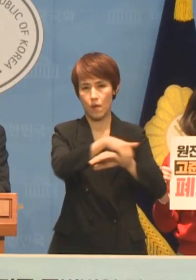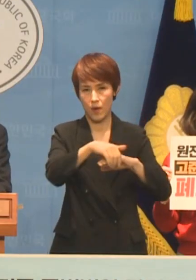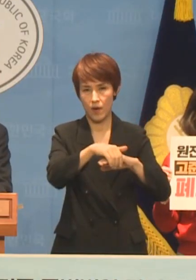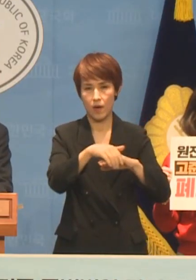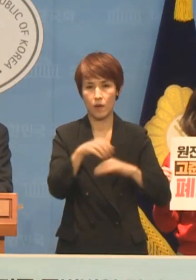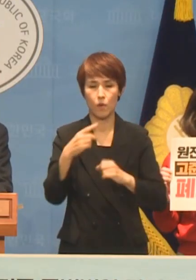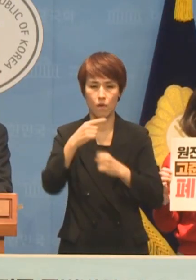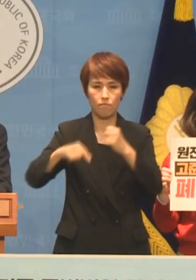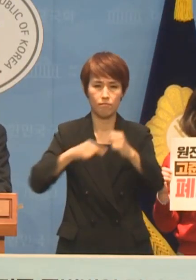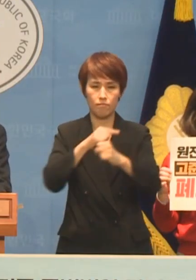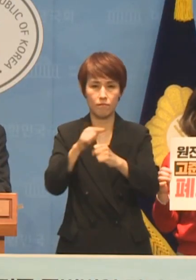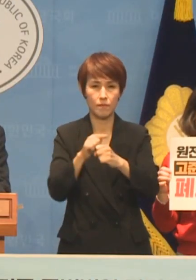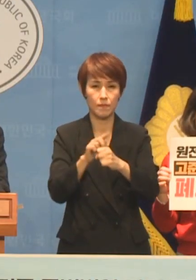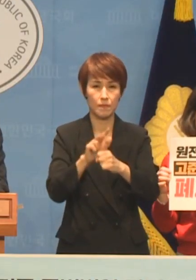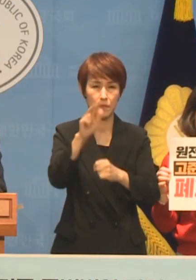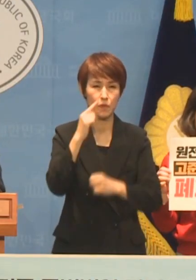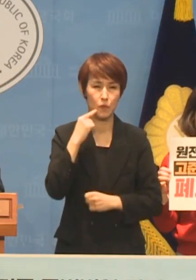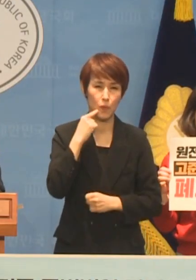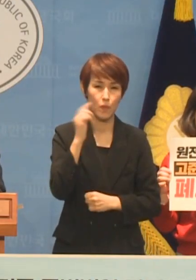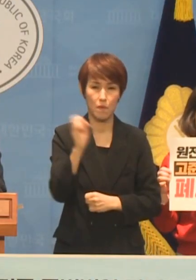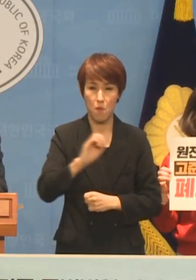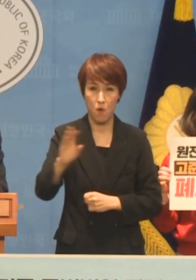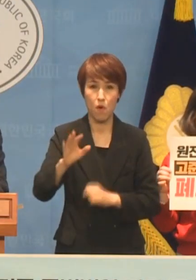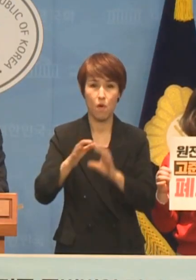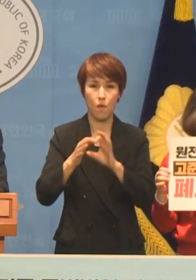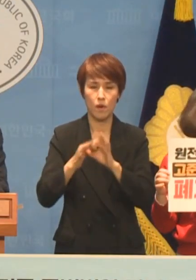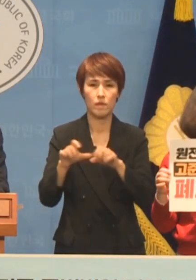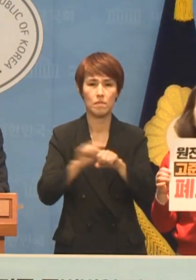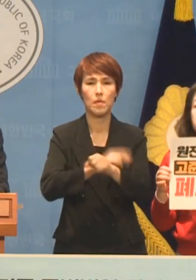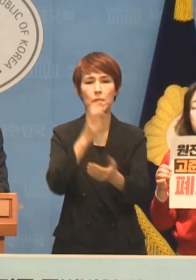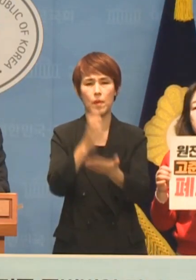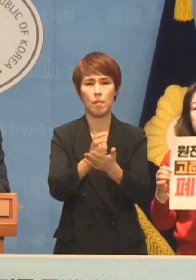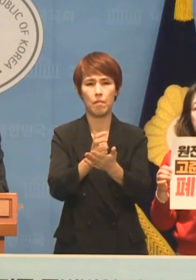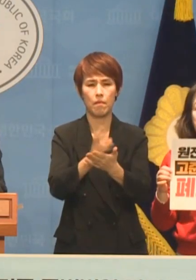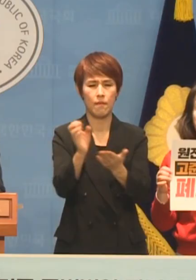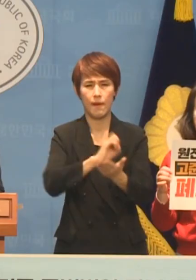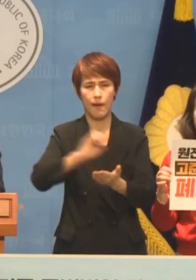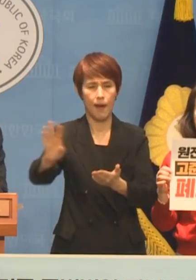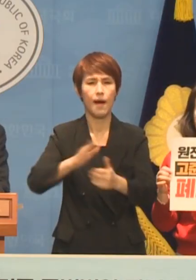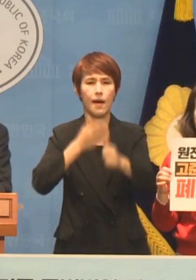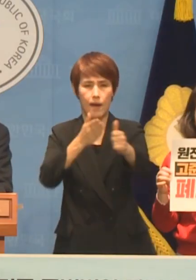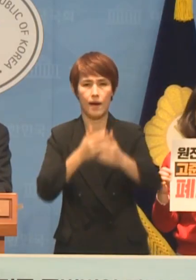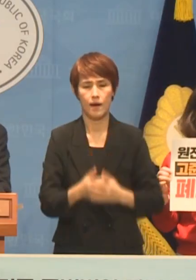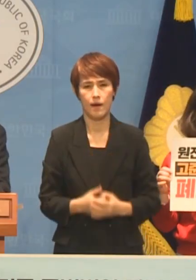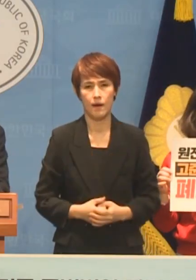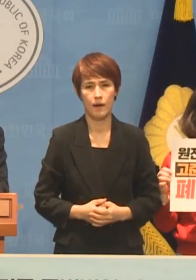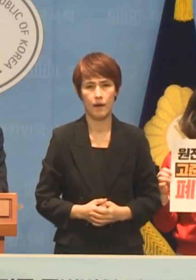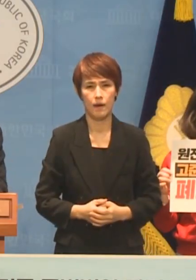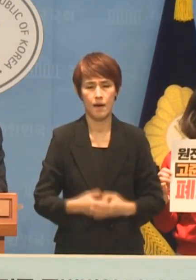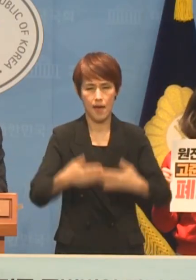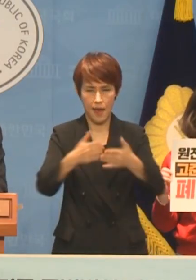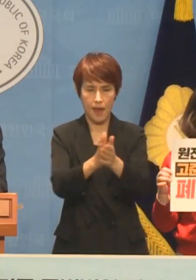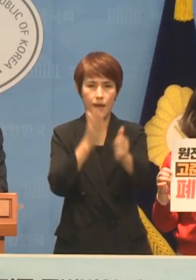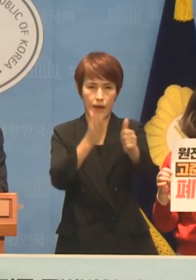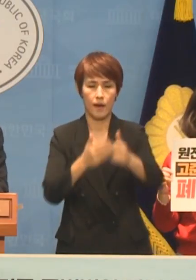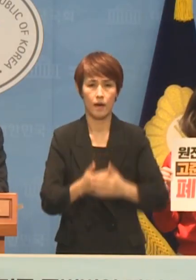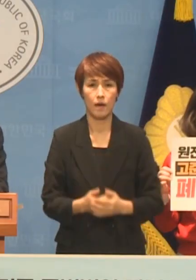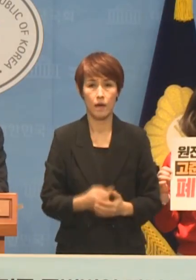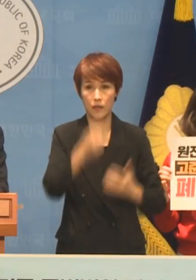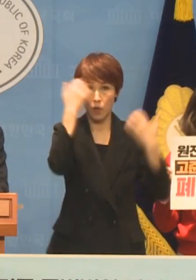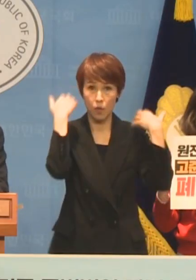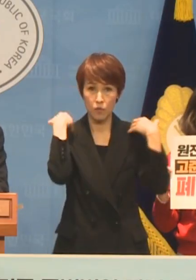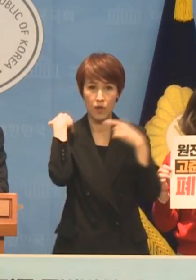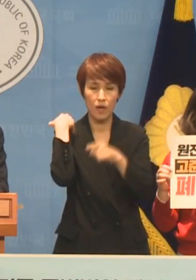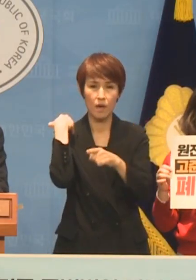고준위 방사선 폐기물 특별법안 폐기하라. 정부가 대형 원전 2기를